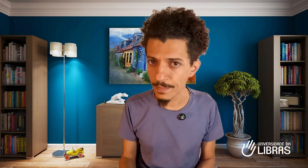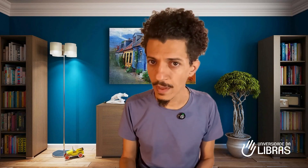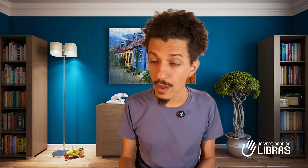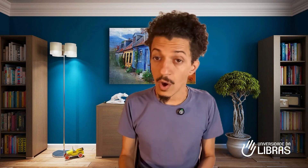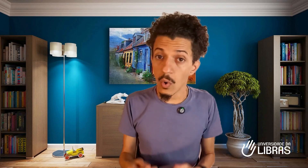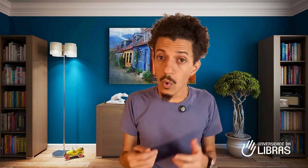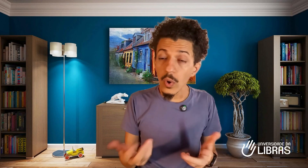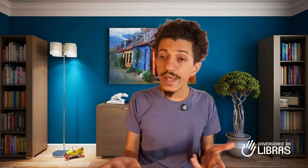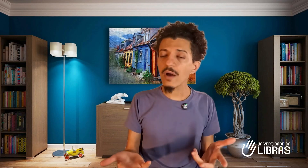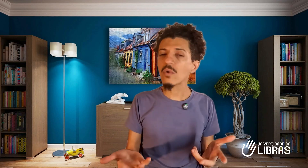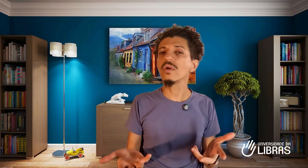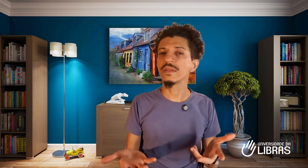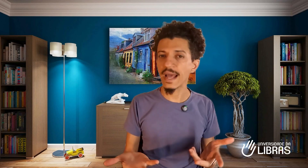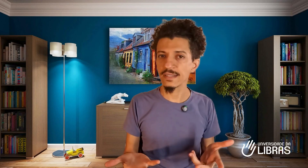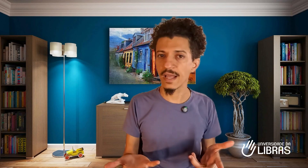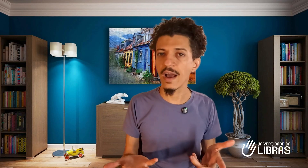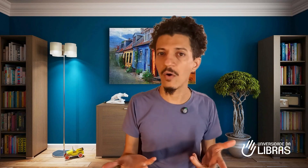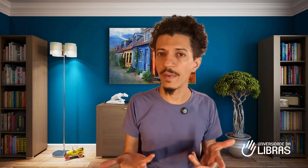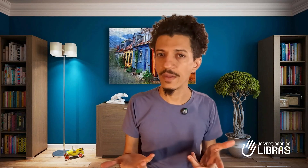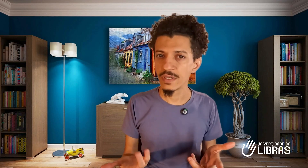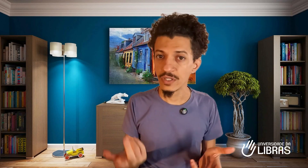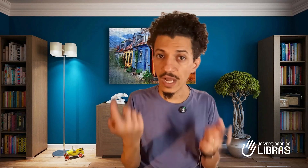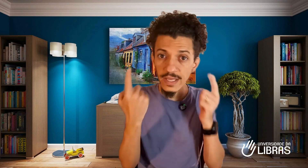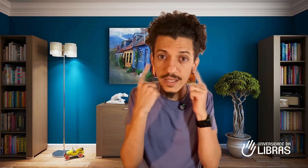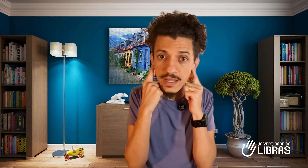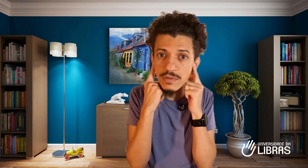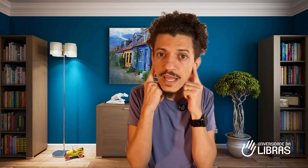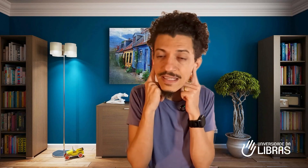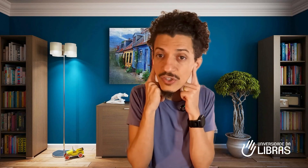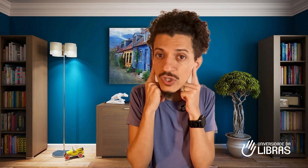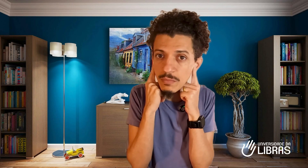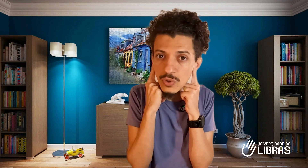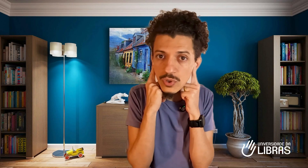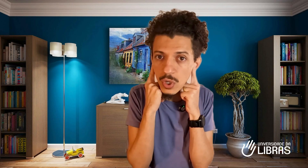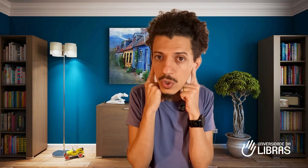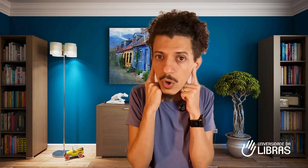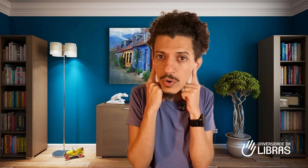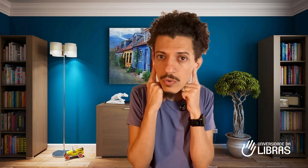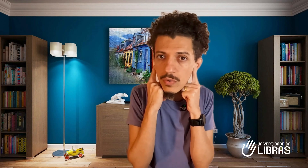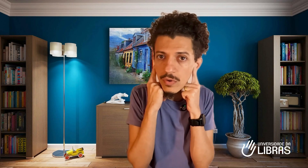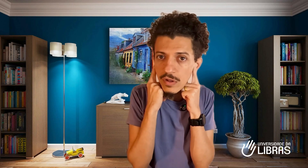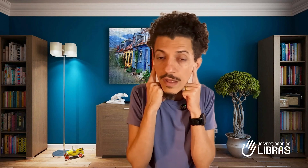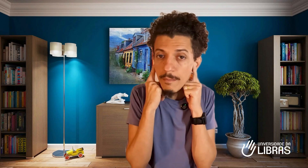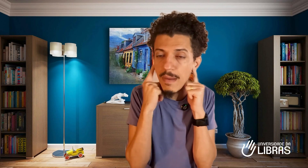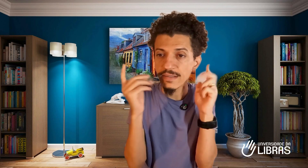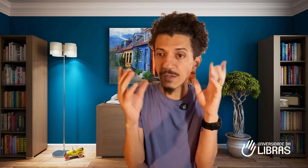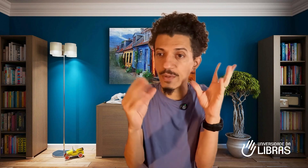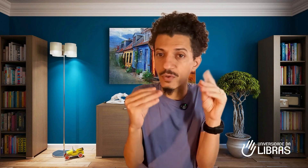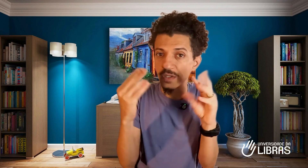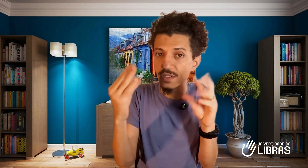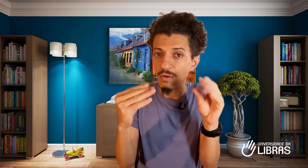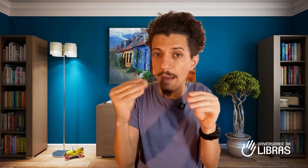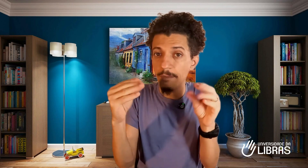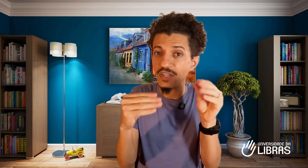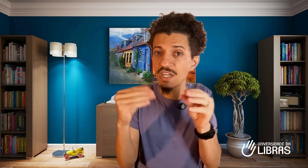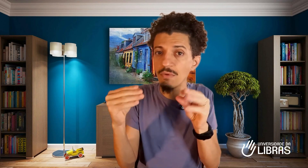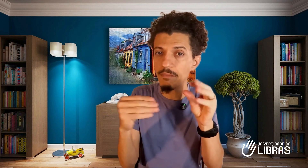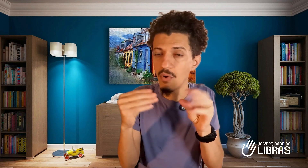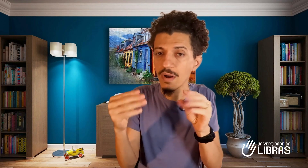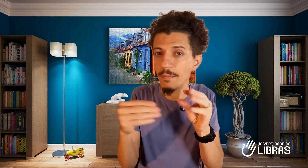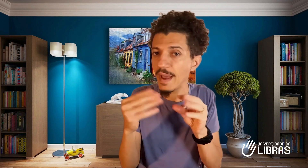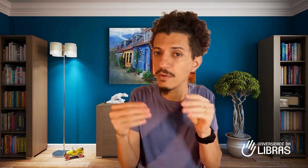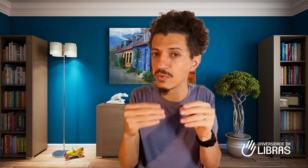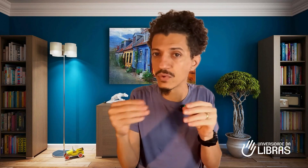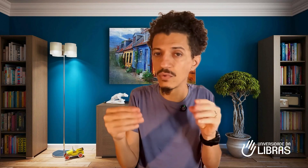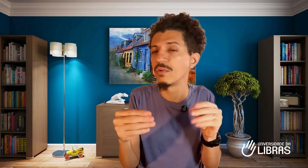surda. O que acontece realmente? Já que não tem esse estímulo sonoro, mas as pessoas estão lá mexendo a